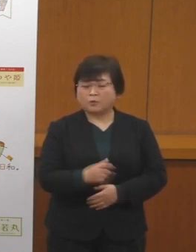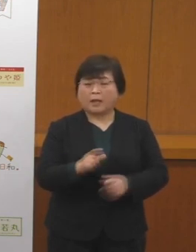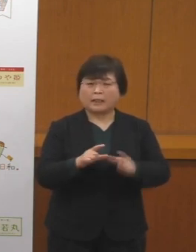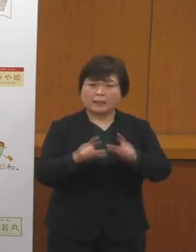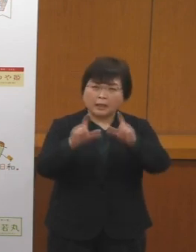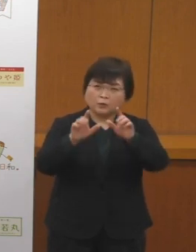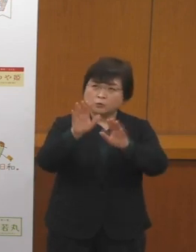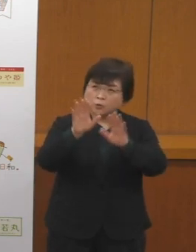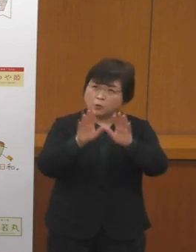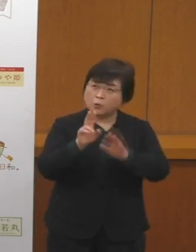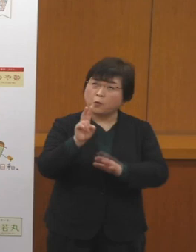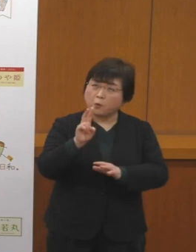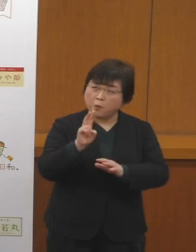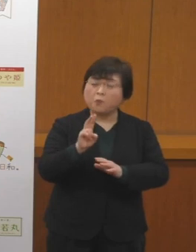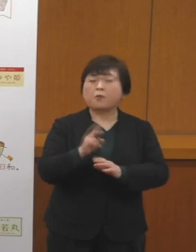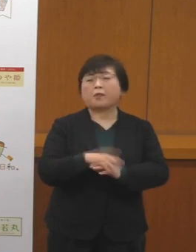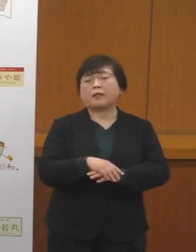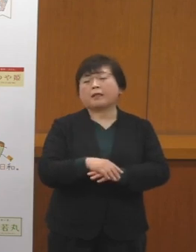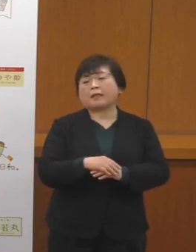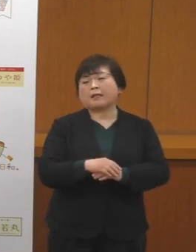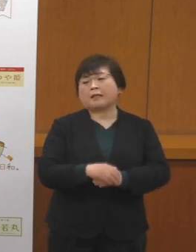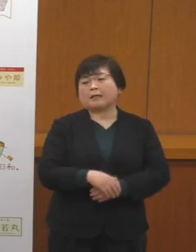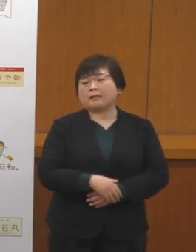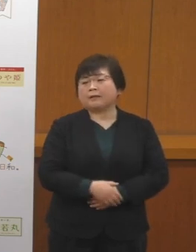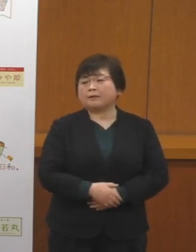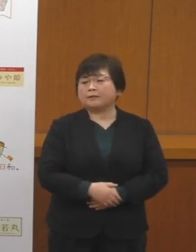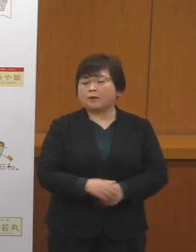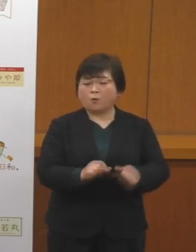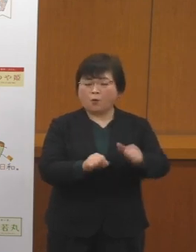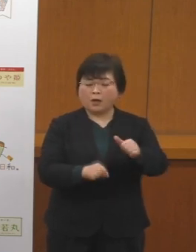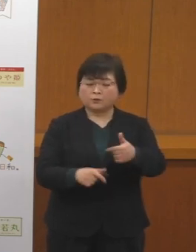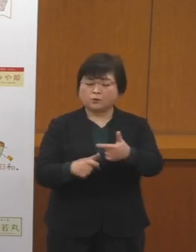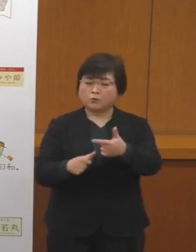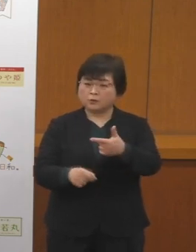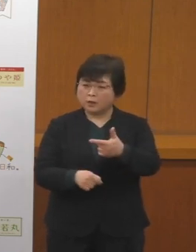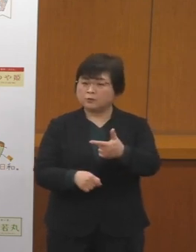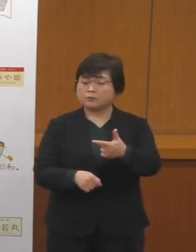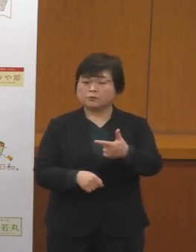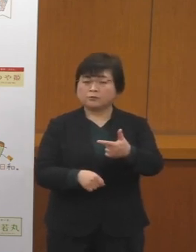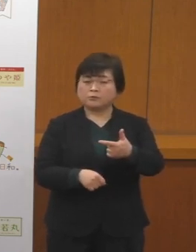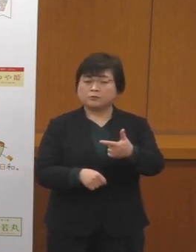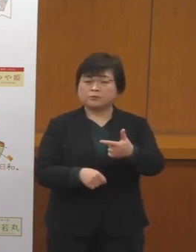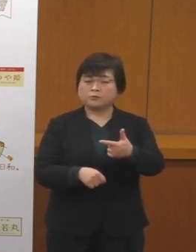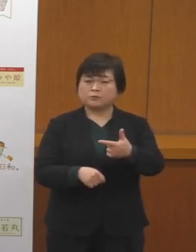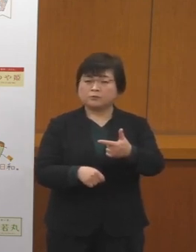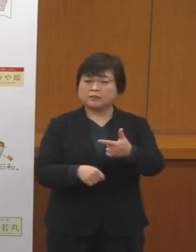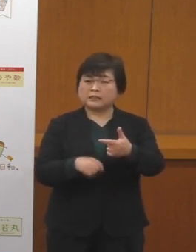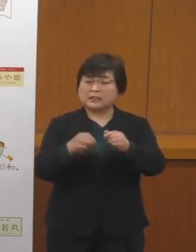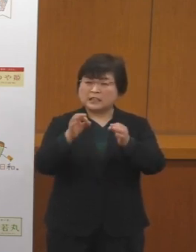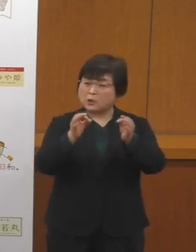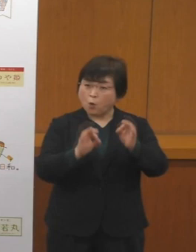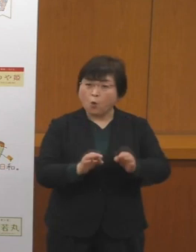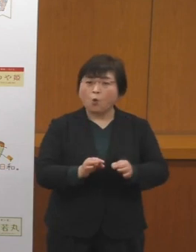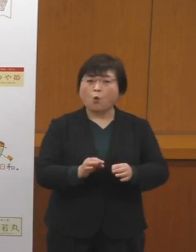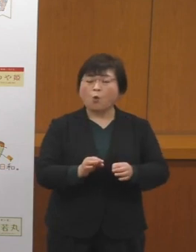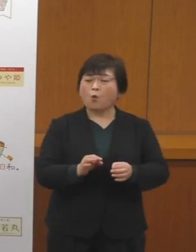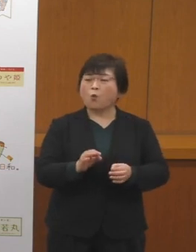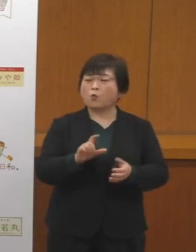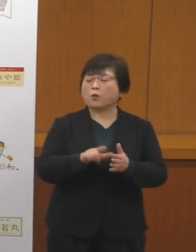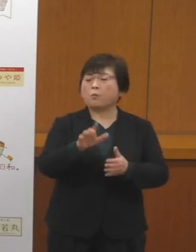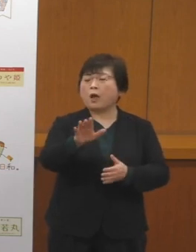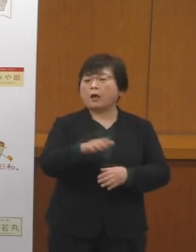様子を見ながらなんですけどね5月6月にもあの雹が降ったりとかいうこともありますので